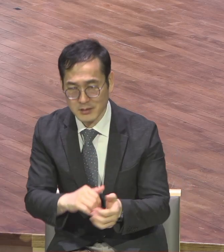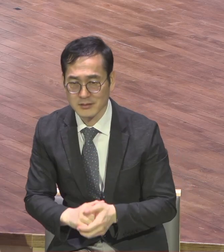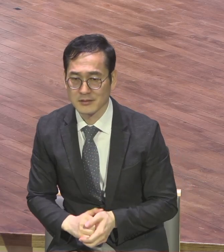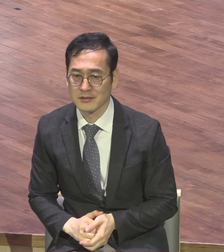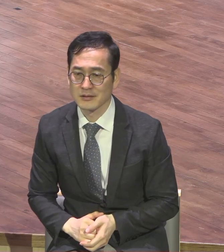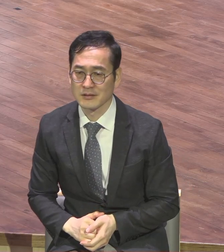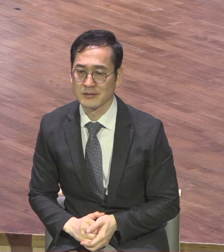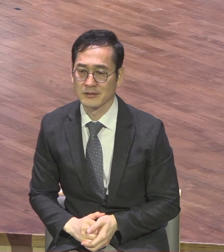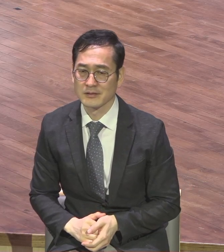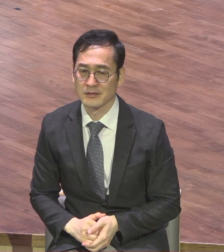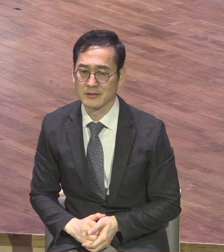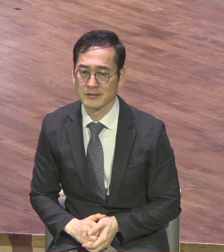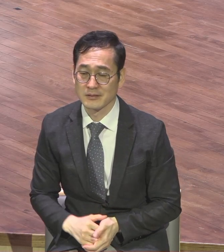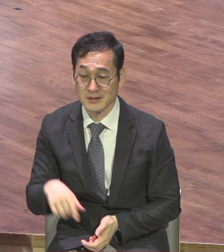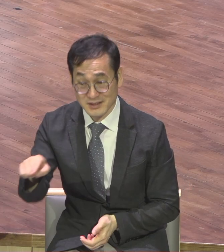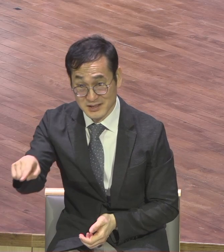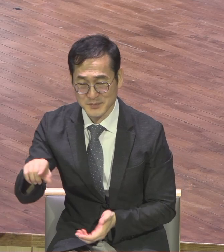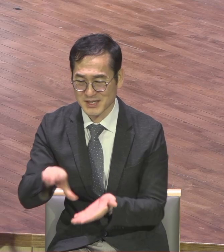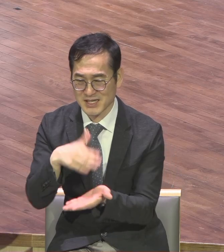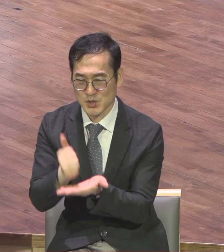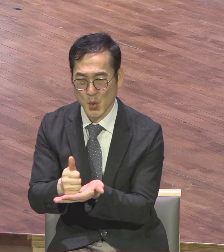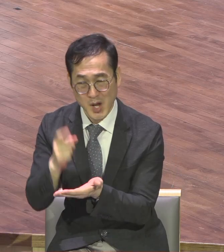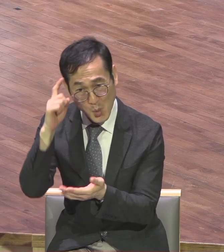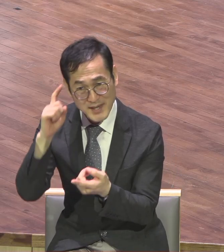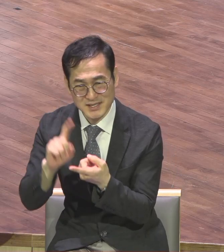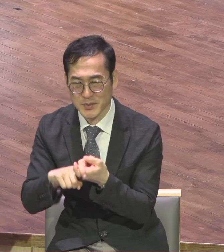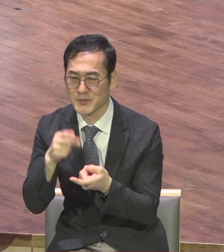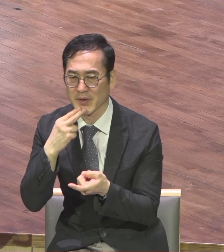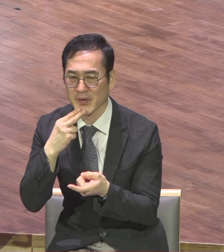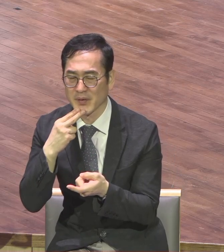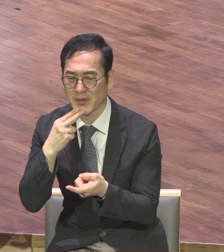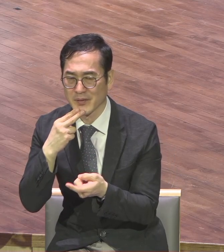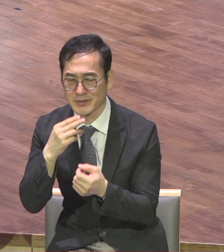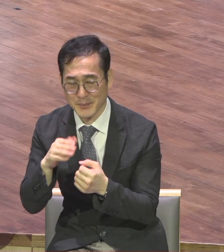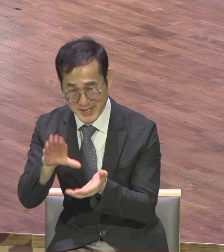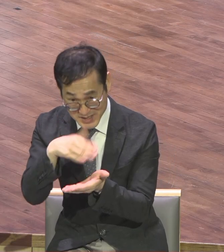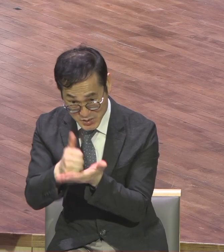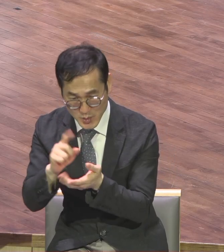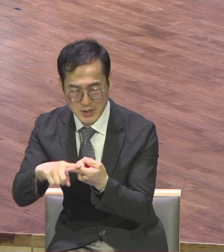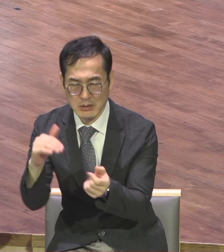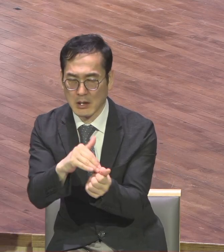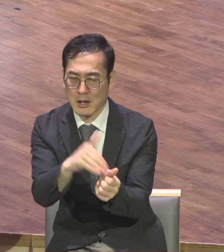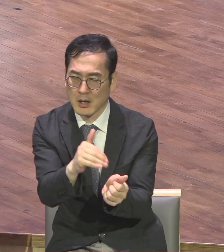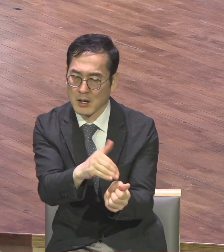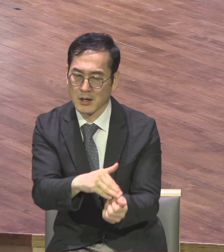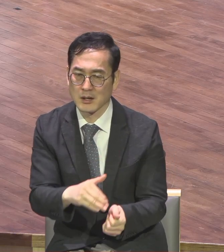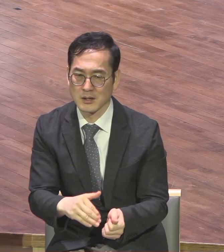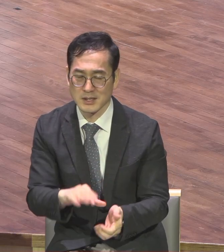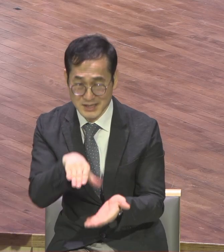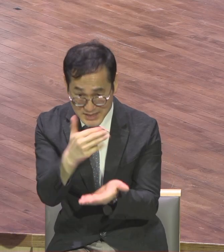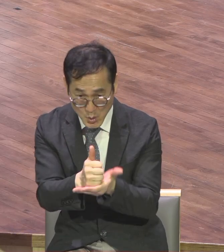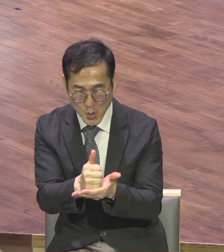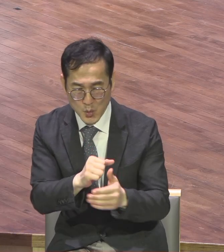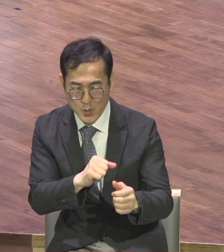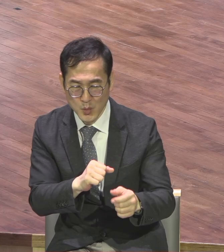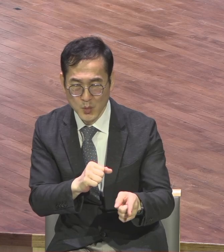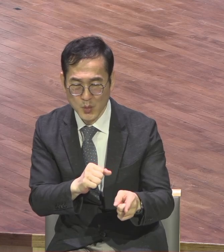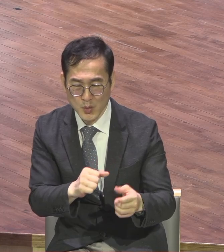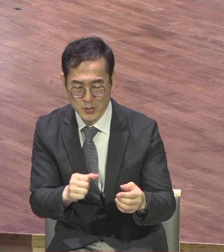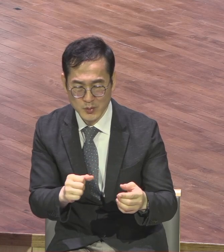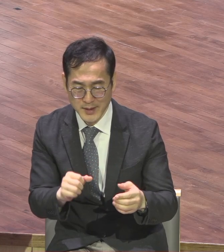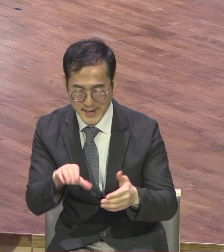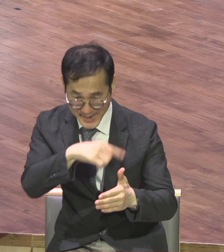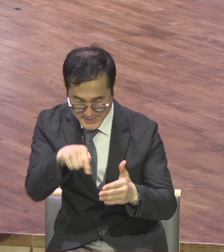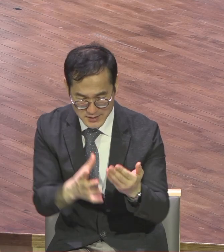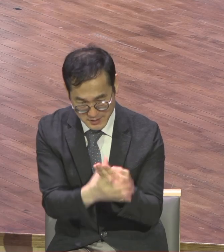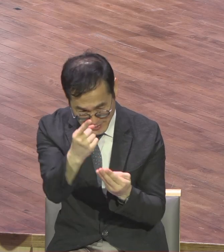관심이 없습니다. 그게 특징이에요. 다른데 관심이 있다. 교회 공동체를 하나 되지 못하게